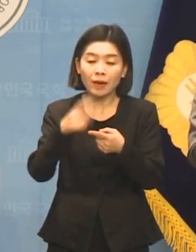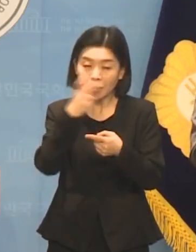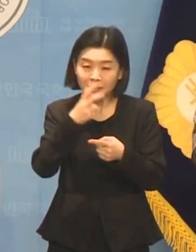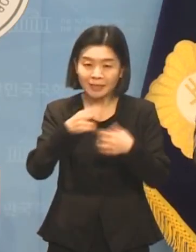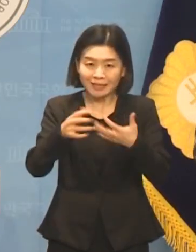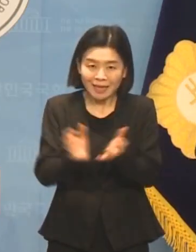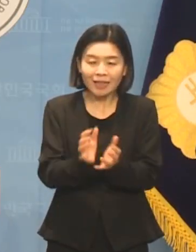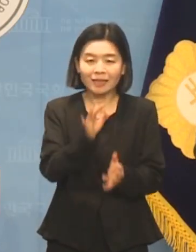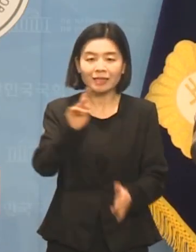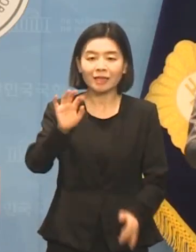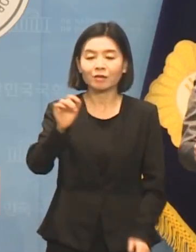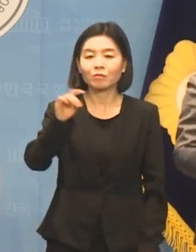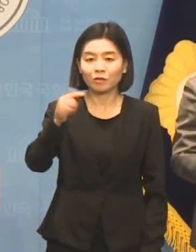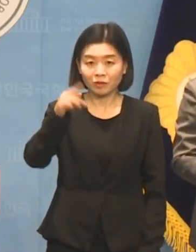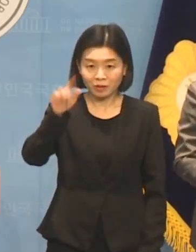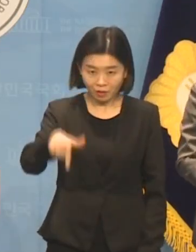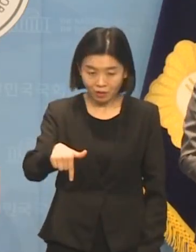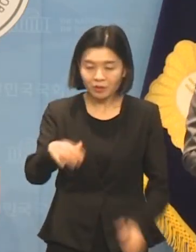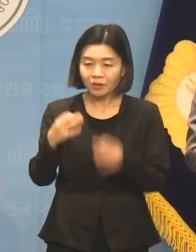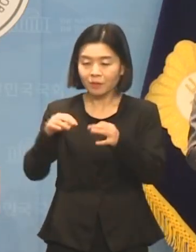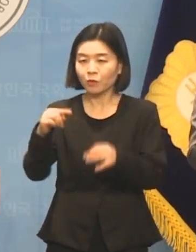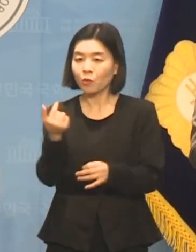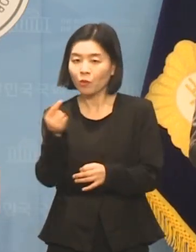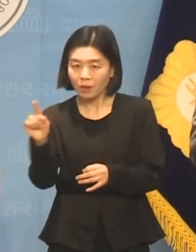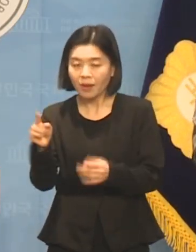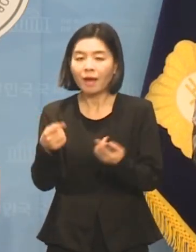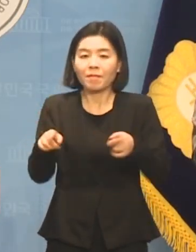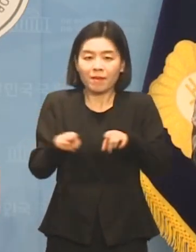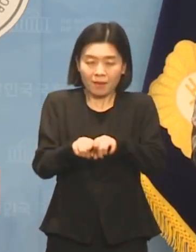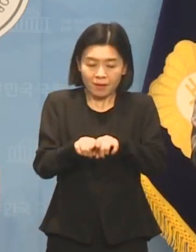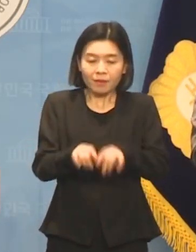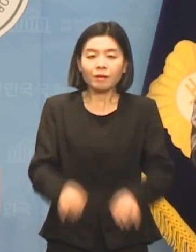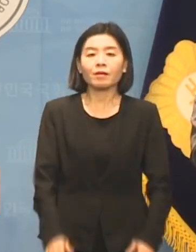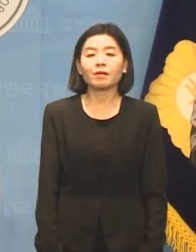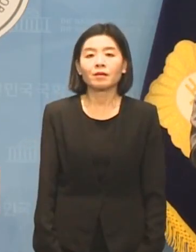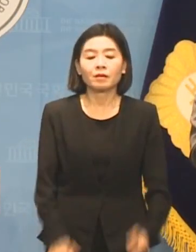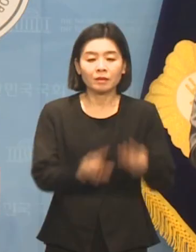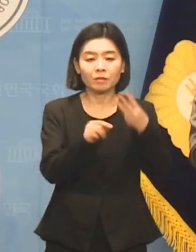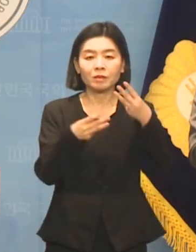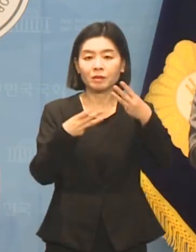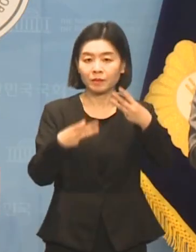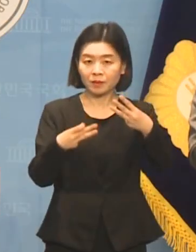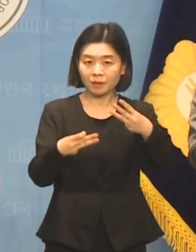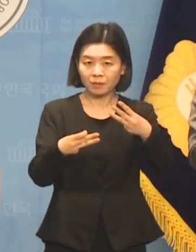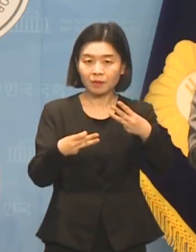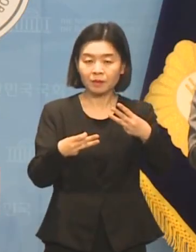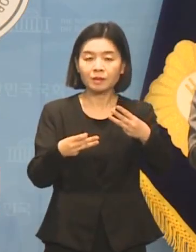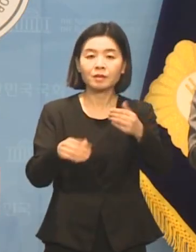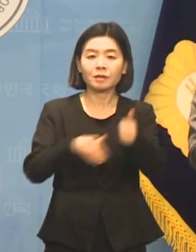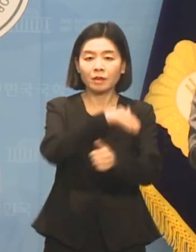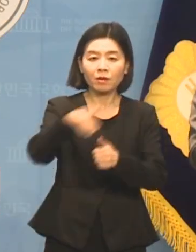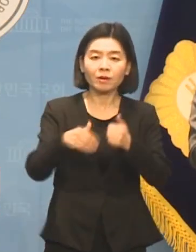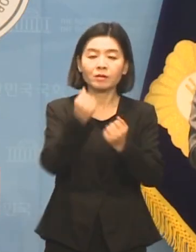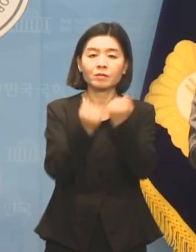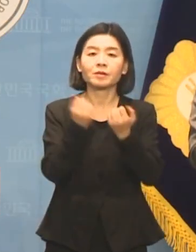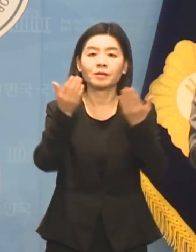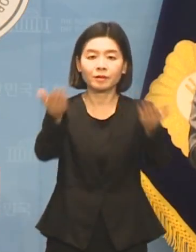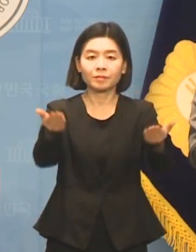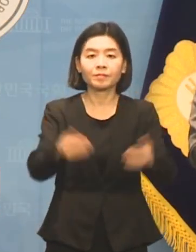하셨고요. 김동화 의원님 함께 하셨습니다. 3월 13일 민주파출소 현황 및 대응